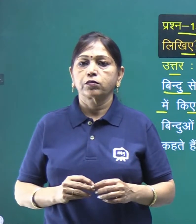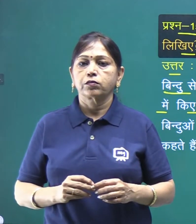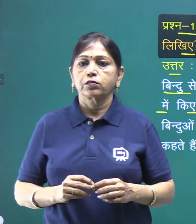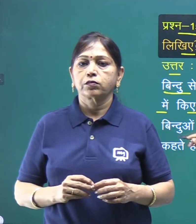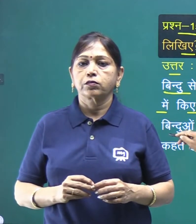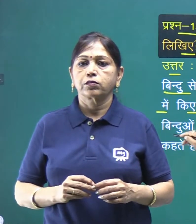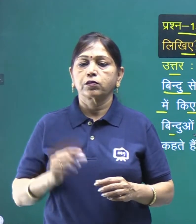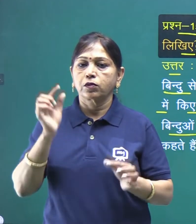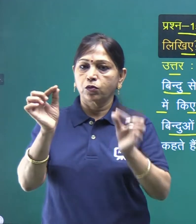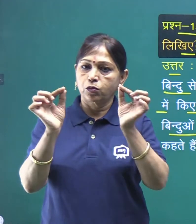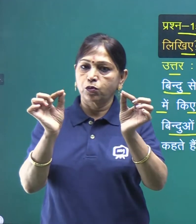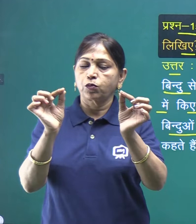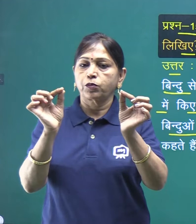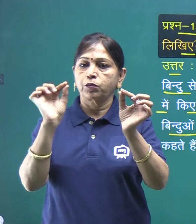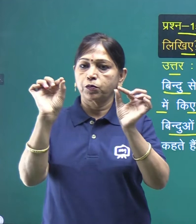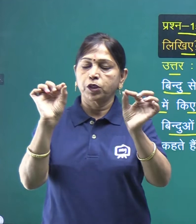उन दो बिंदुओं के